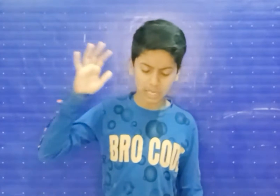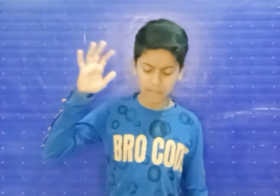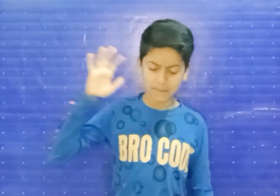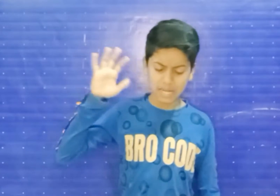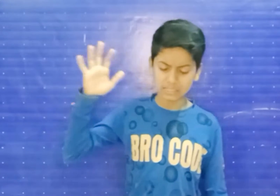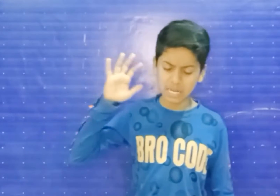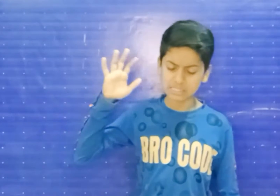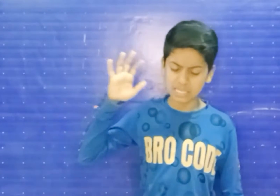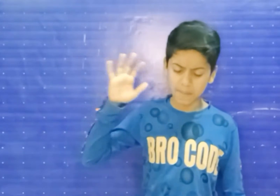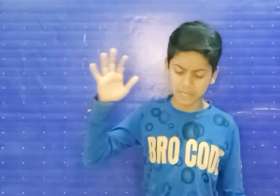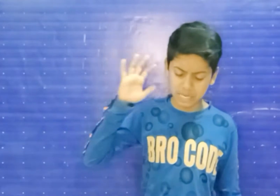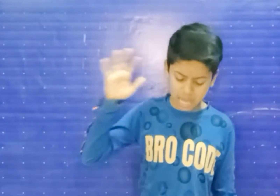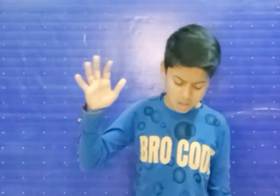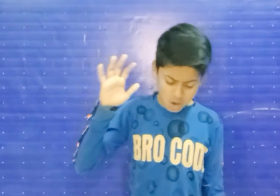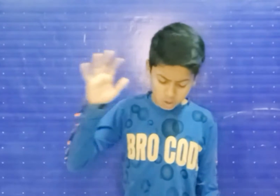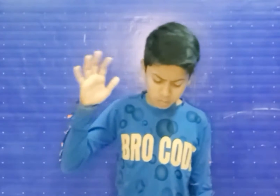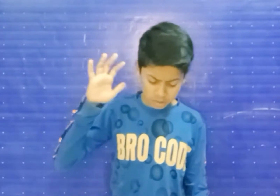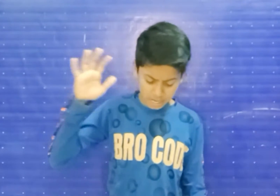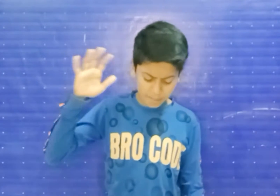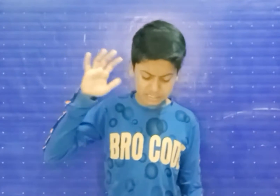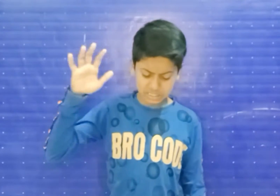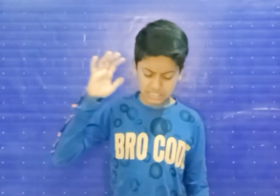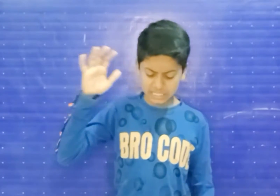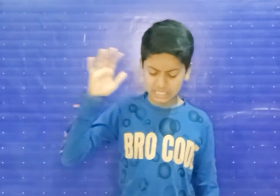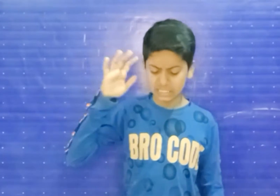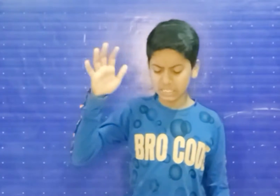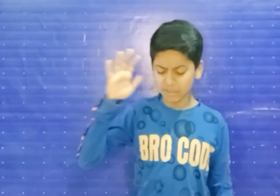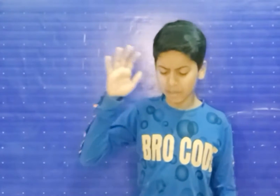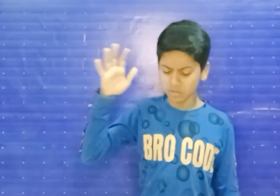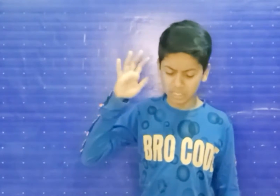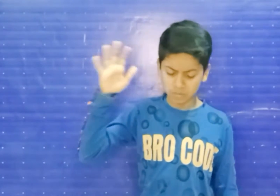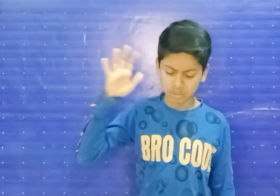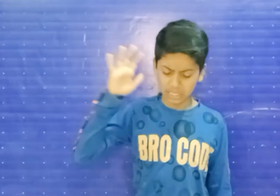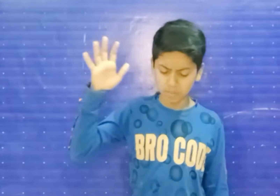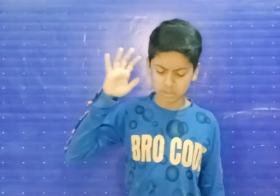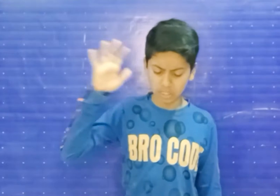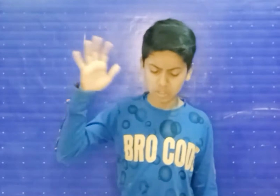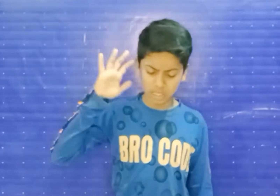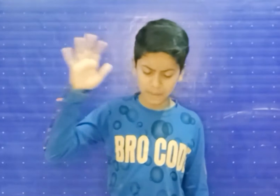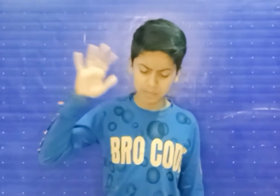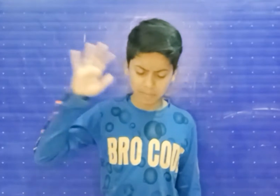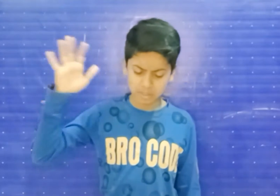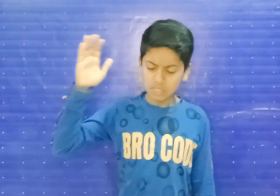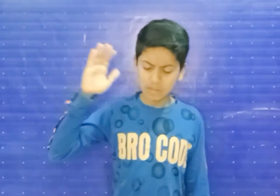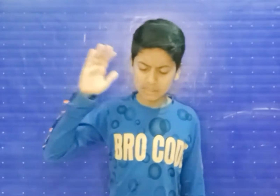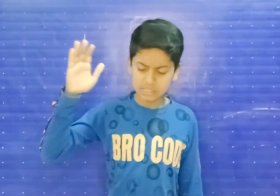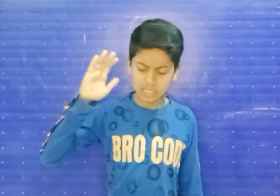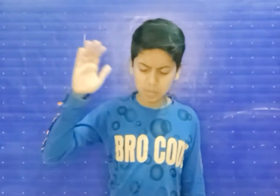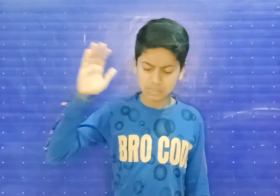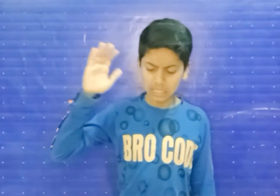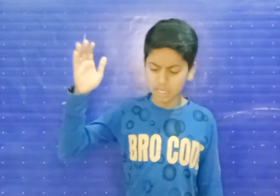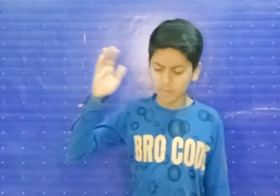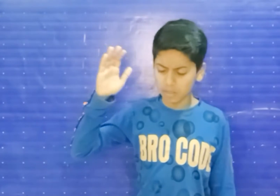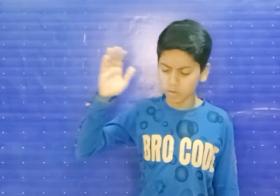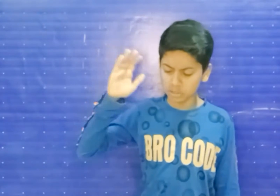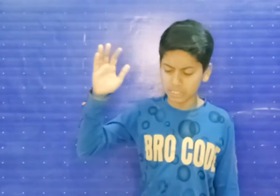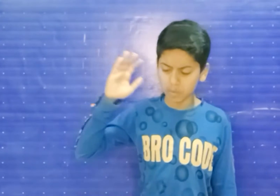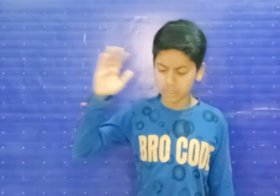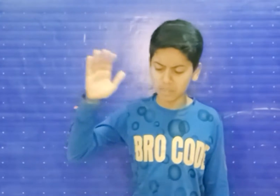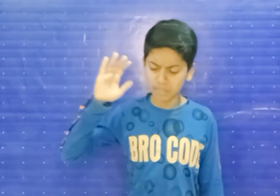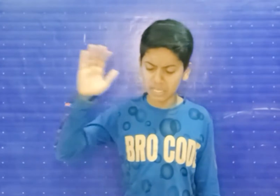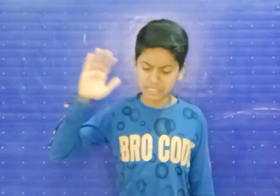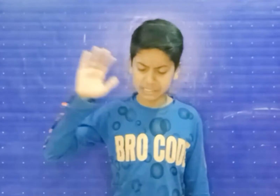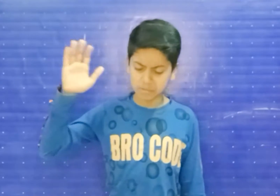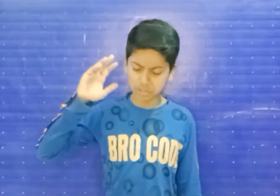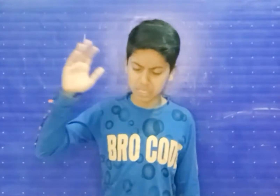बोगराटी का बोश अगर अबर आंधले अस्किरा पंडला ओ बुंडला बात चंदली का जिंदली बाबू तेरे बोश रे बोश का धन्यवाद परमेश्वर धन्यवाद जी केरो बोश अगर अबरे बोश